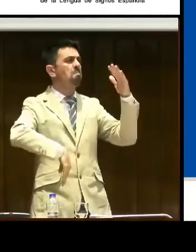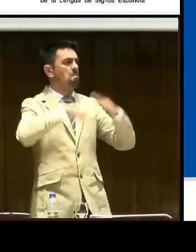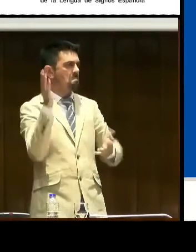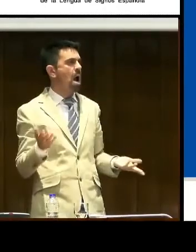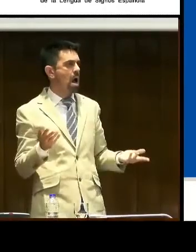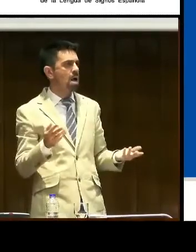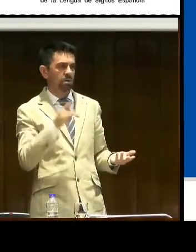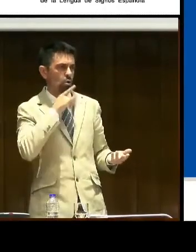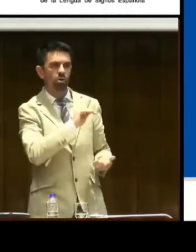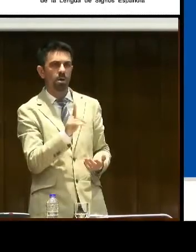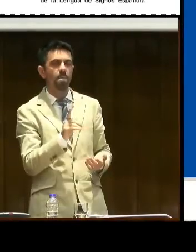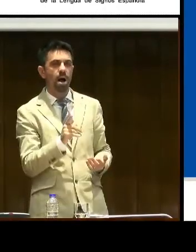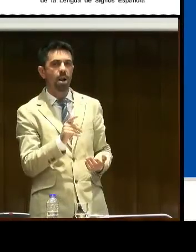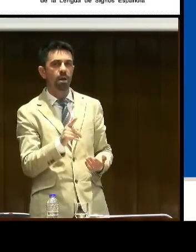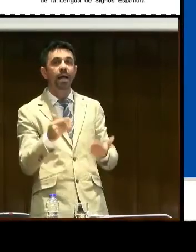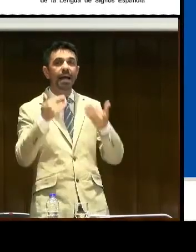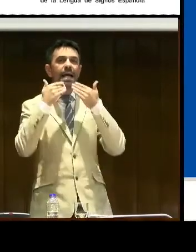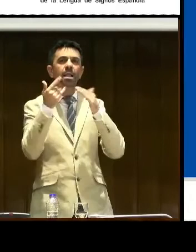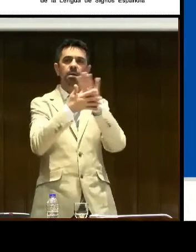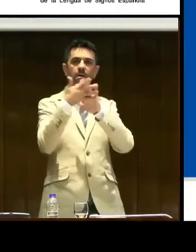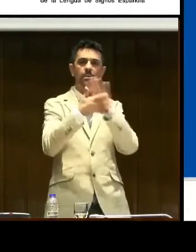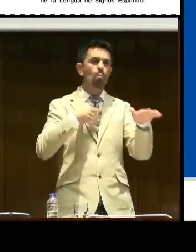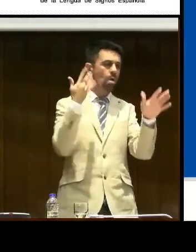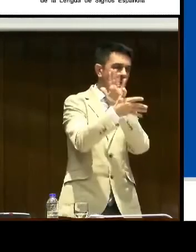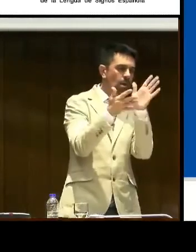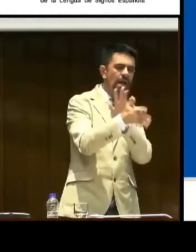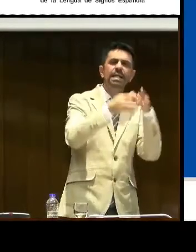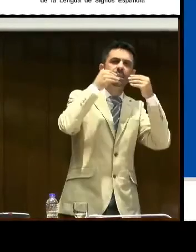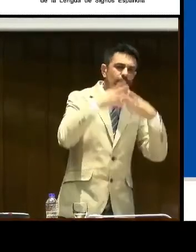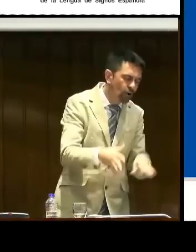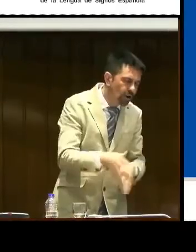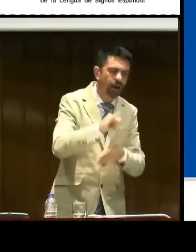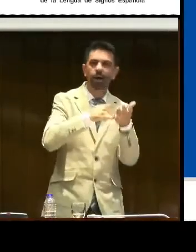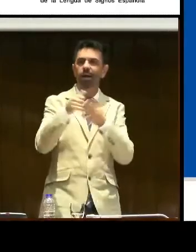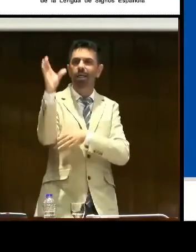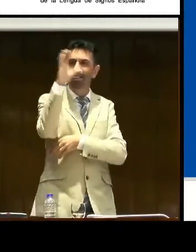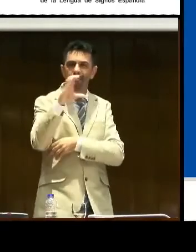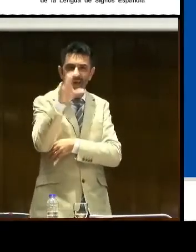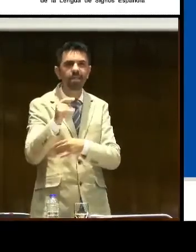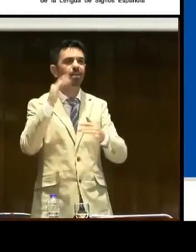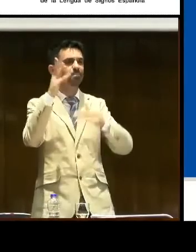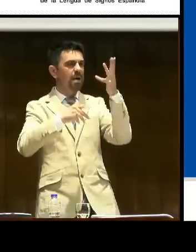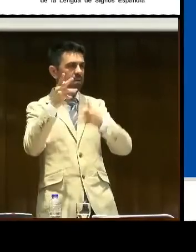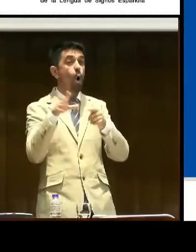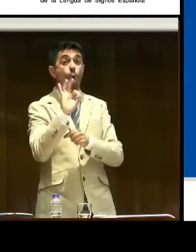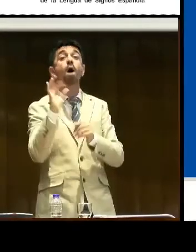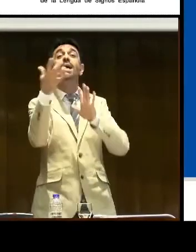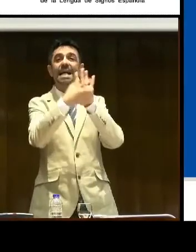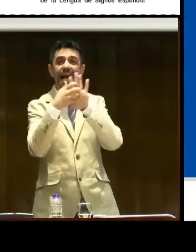Con la LSE se puede explicar historia, ciencias, matemáticas y también gramática.